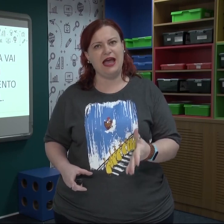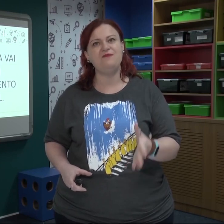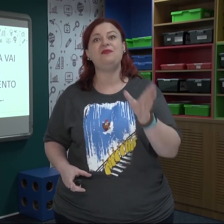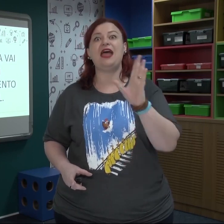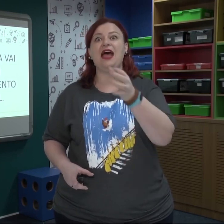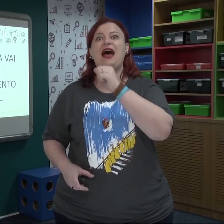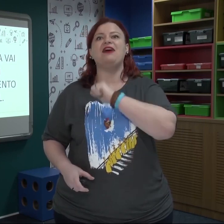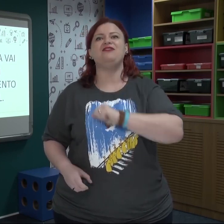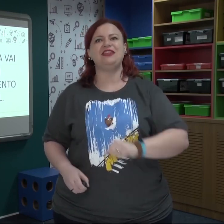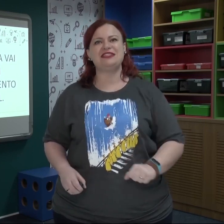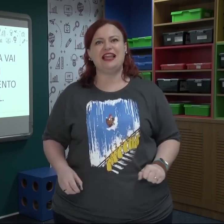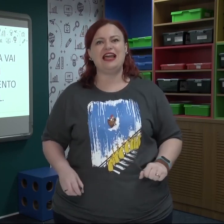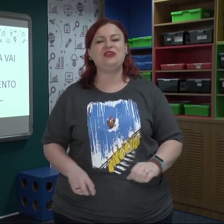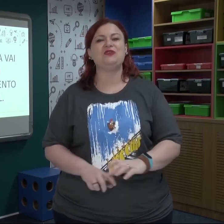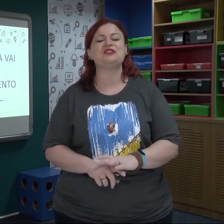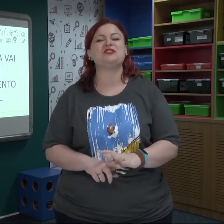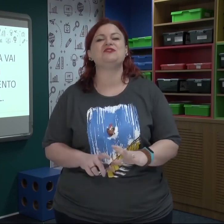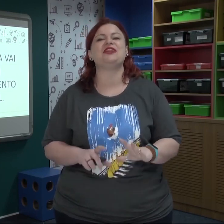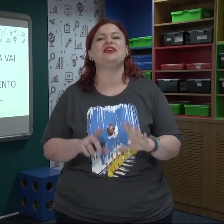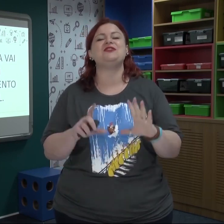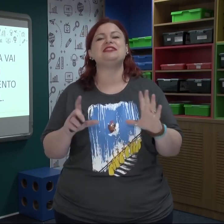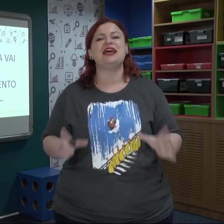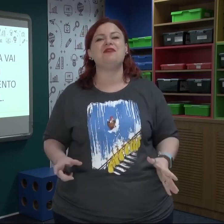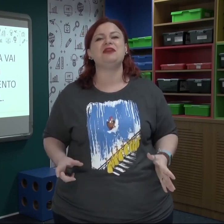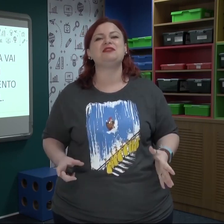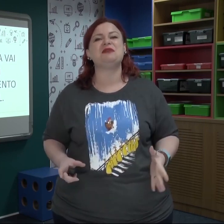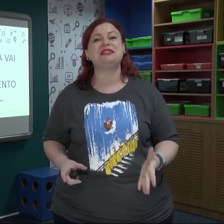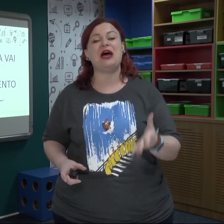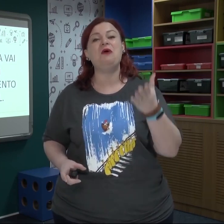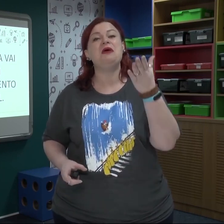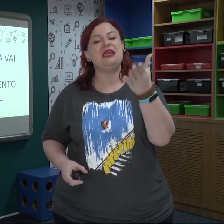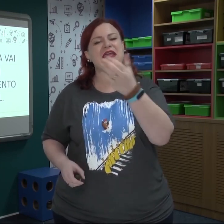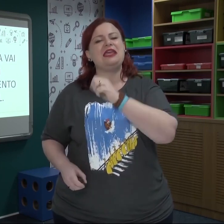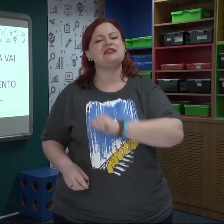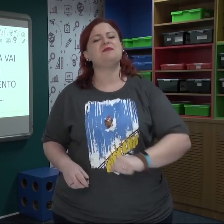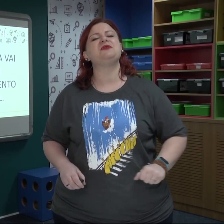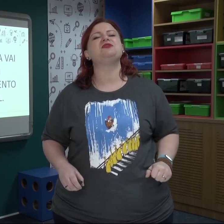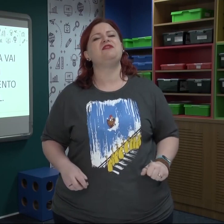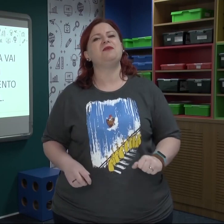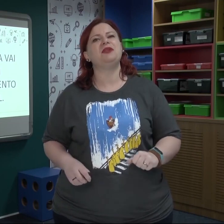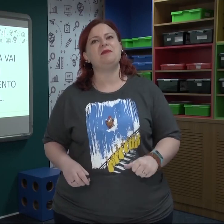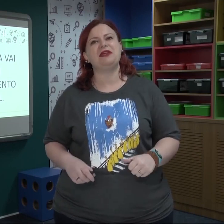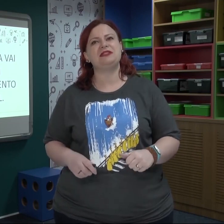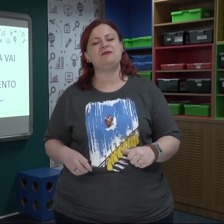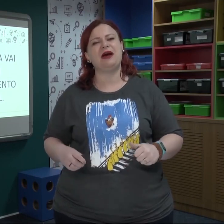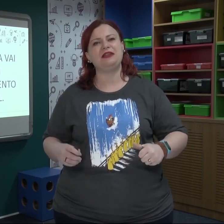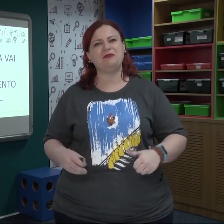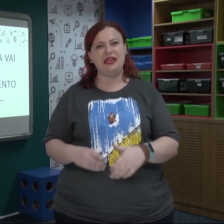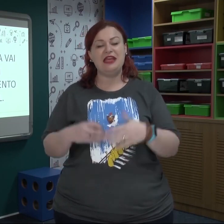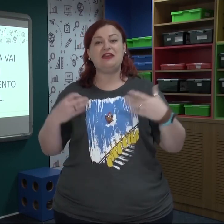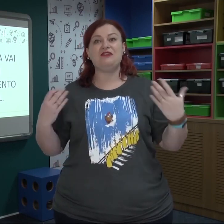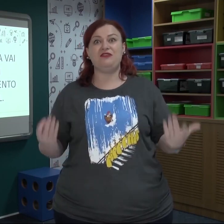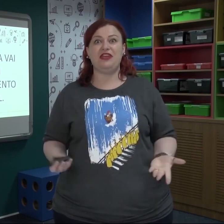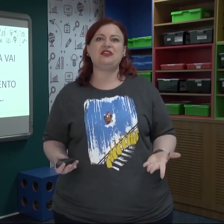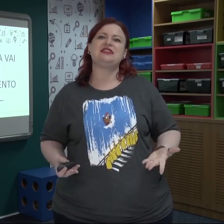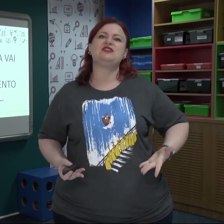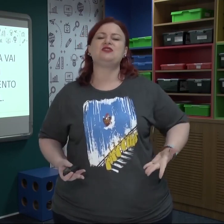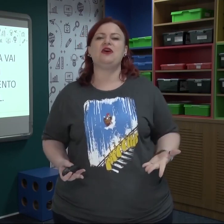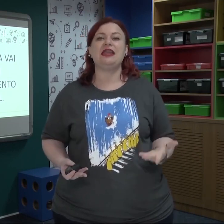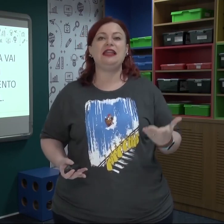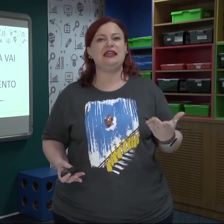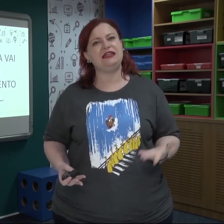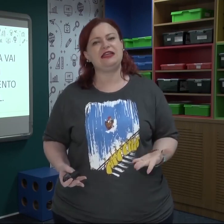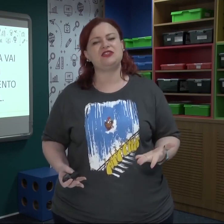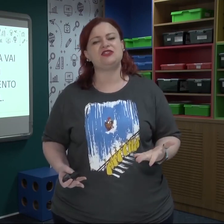se comunicar, avisa lá que hoje a gente vai ter um encerramento especial e que essa pessoa vai poder participar também vendo